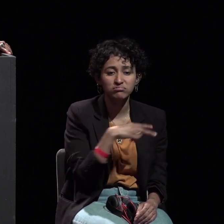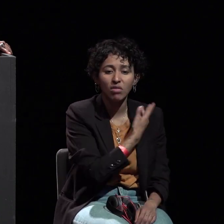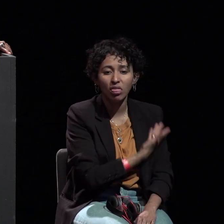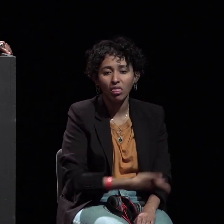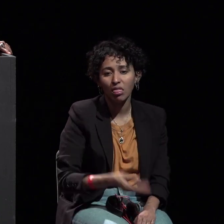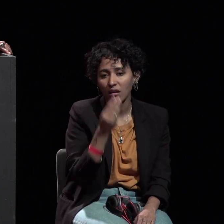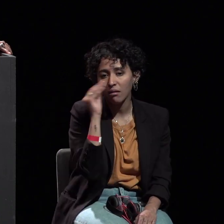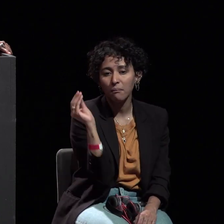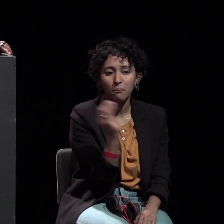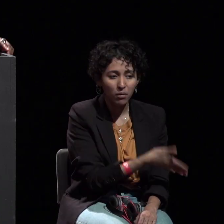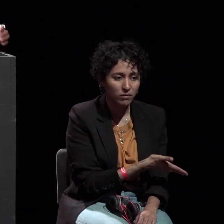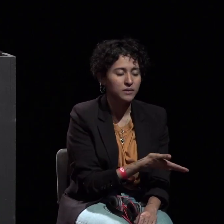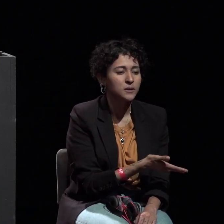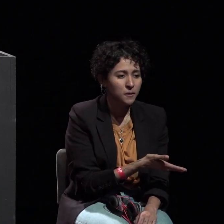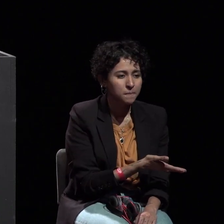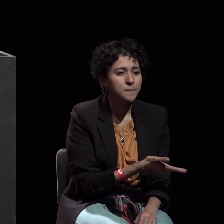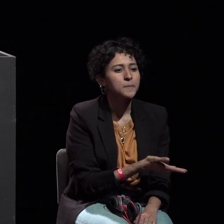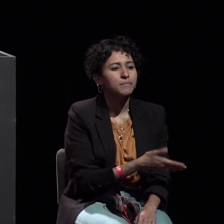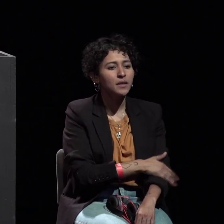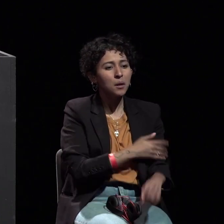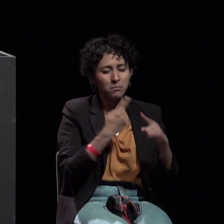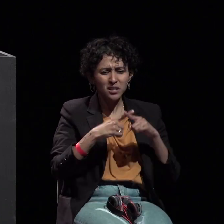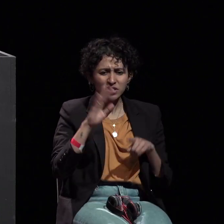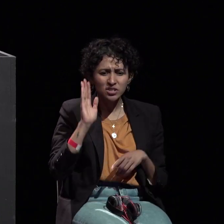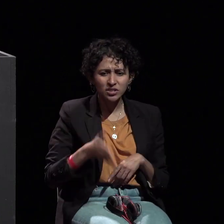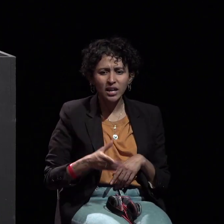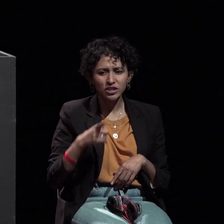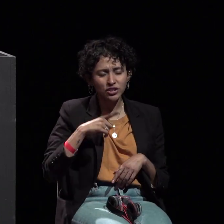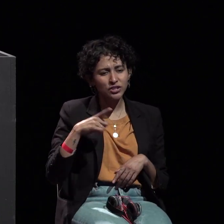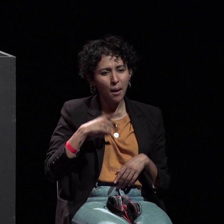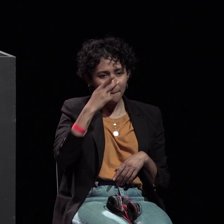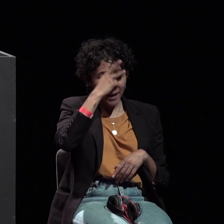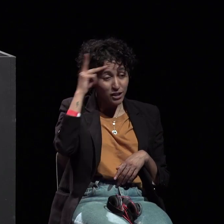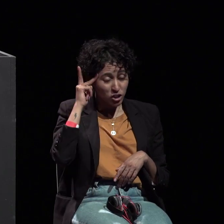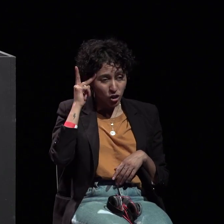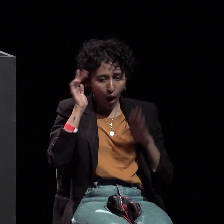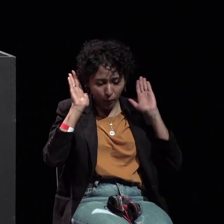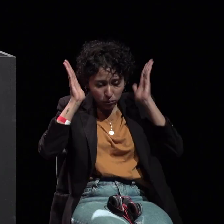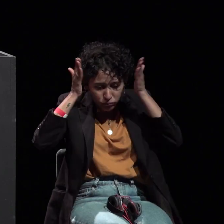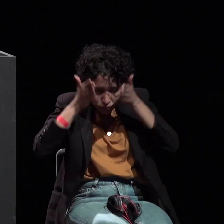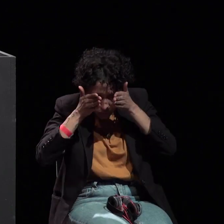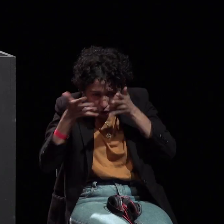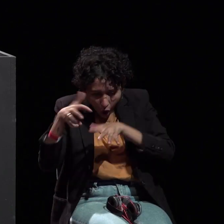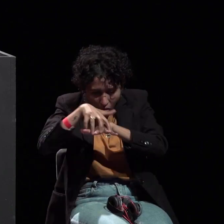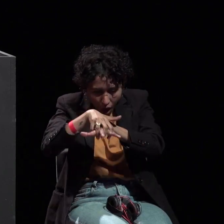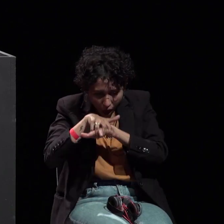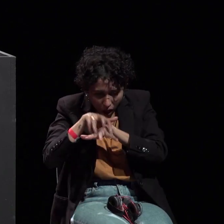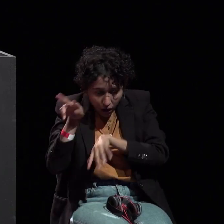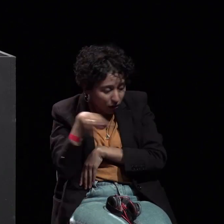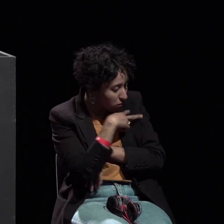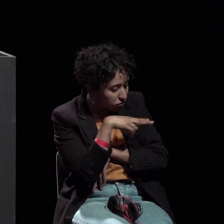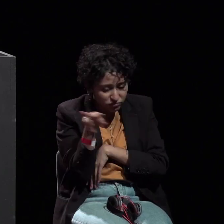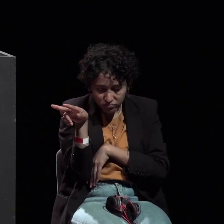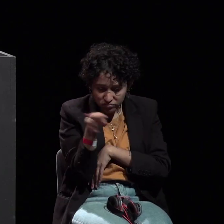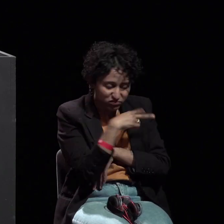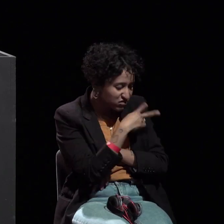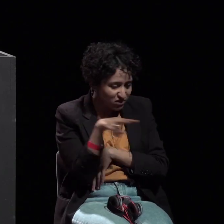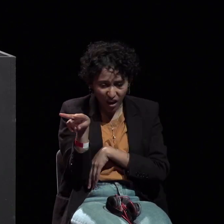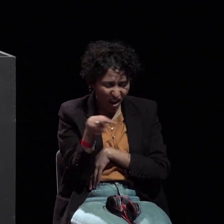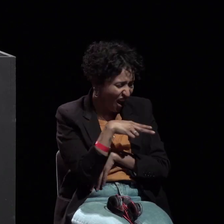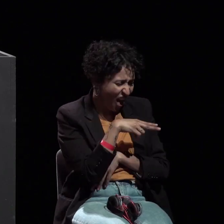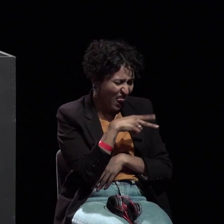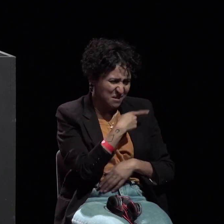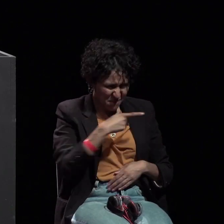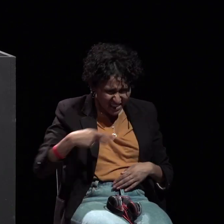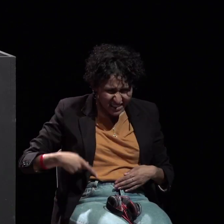O corpo dela foi atravessado por um olhar colonizado que antecipadamente disse: essa senhora não viajará com o presidente Lula.